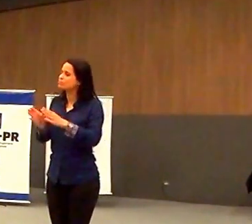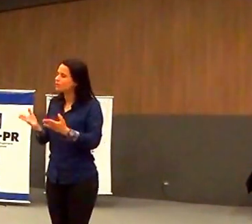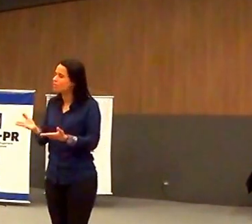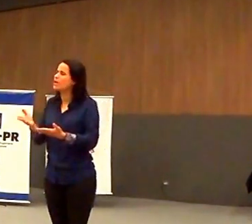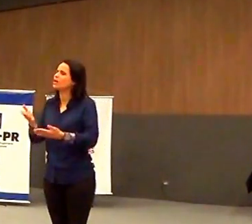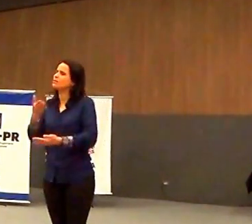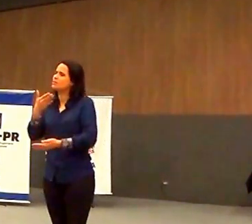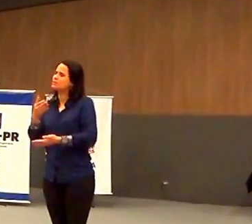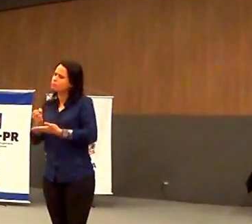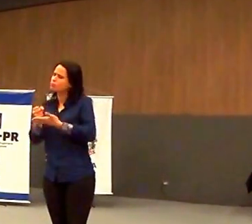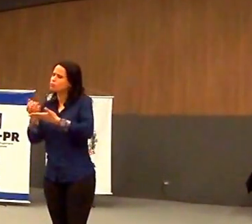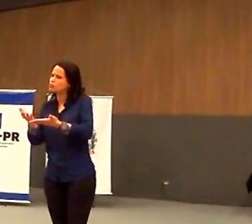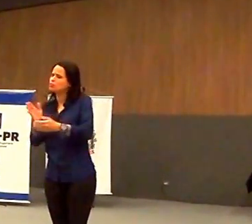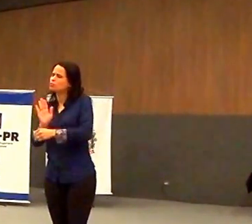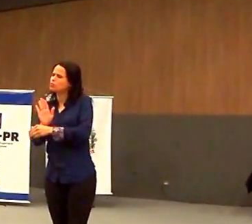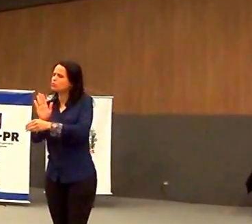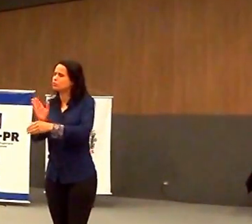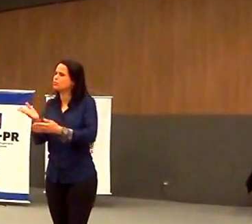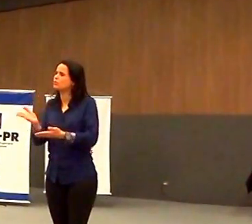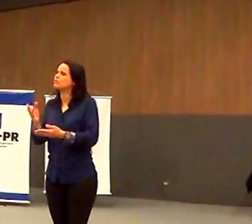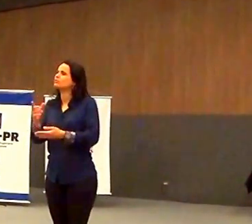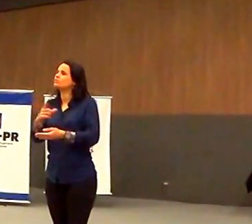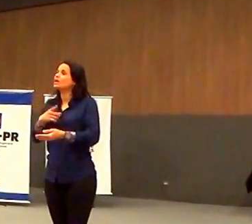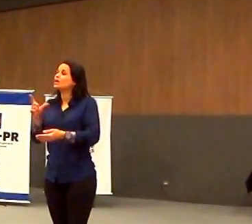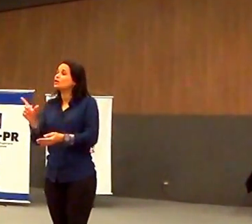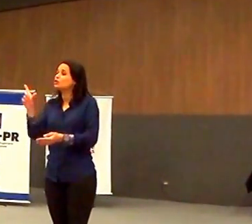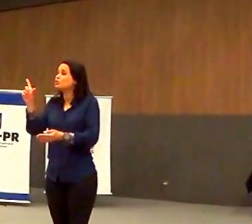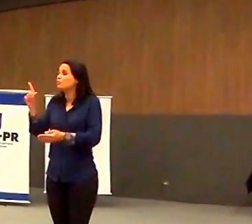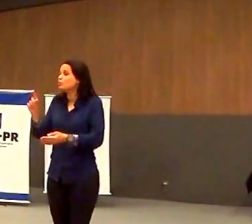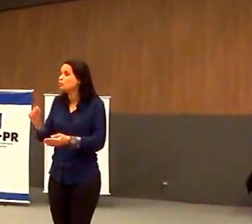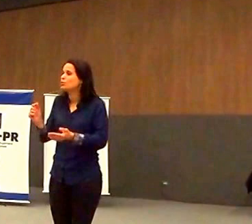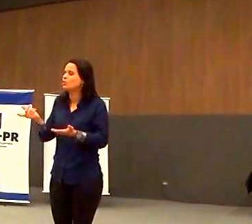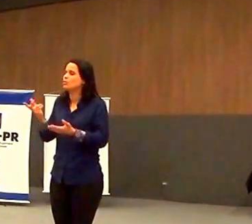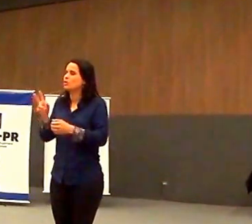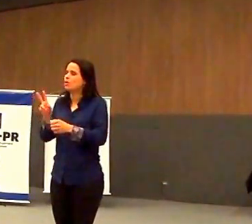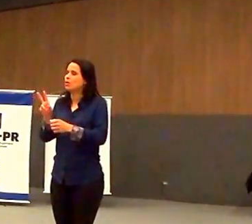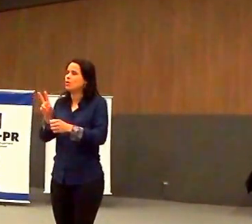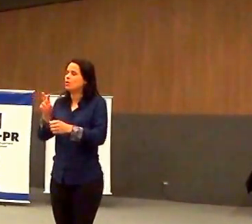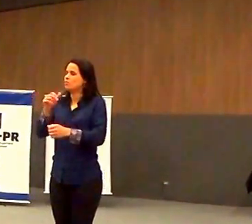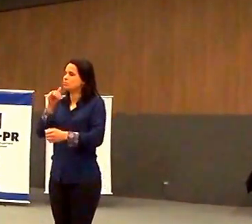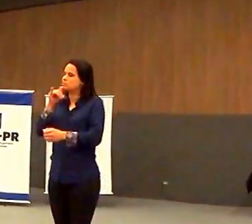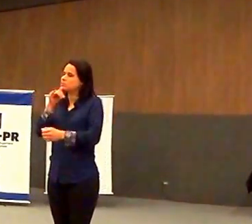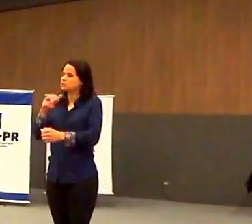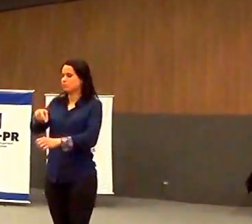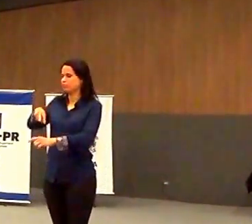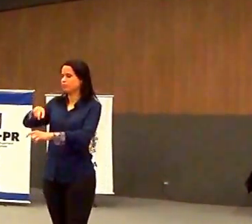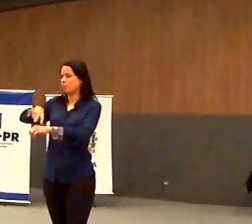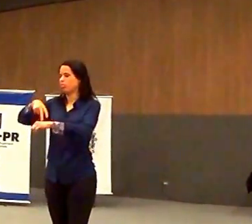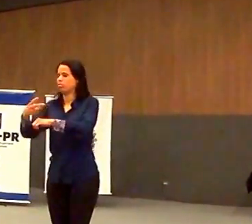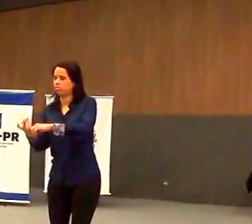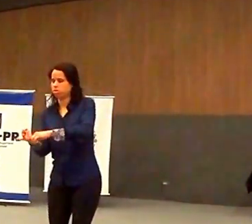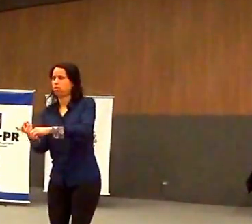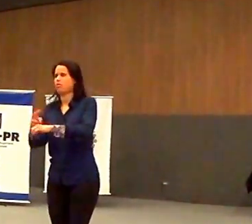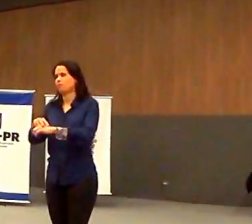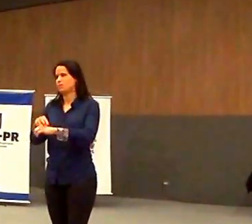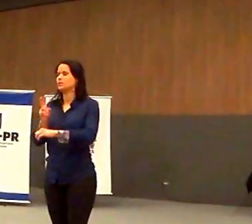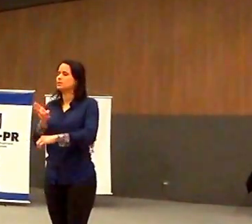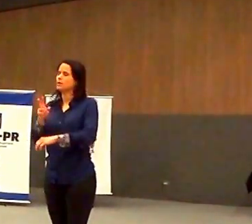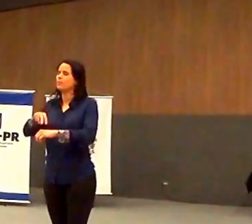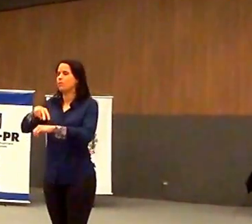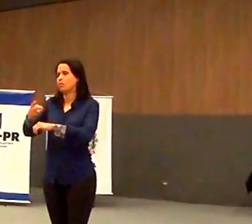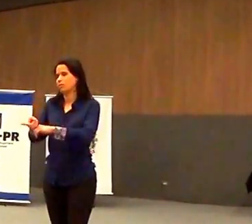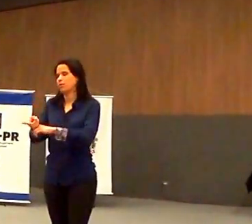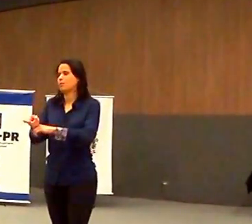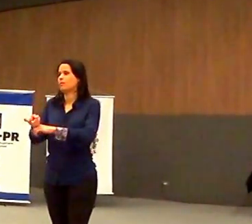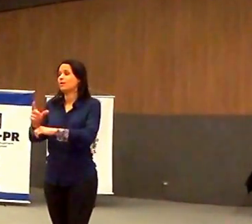maior. A redução dos fatores de risco, né? Por exemplo, as quedas por conta das orientações que são dadas. E a